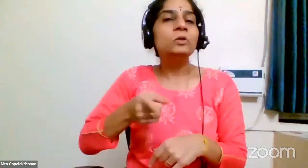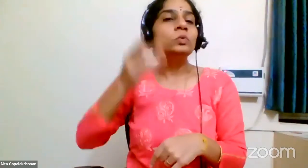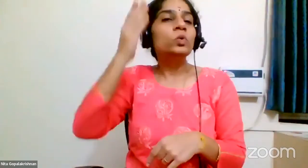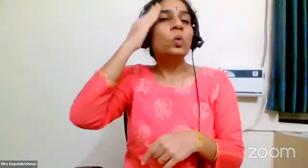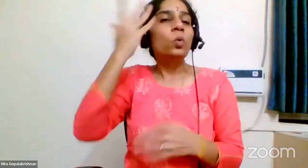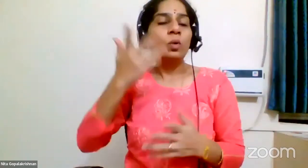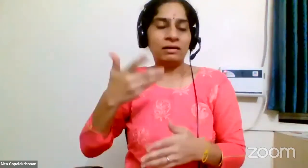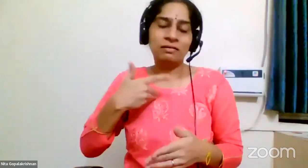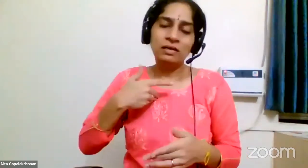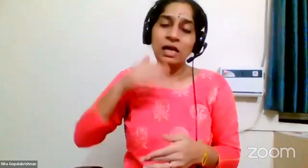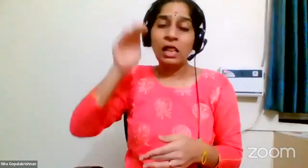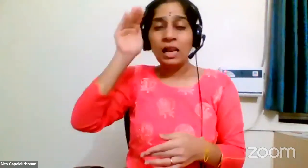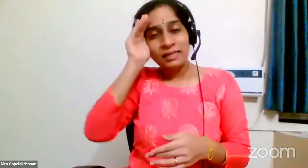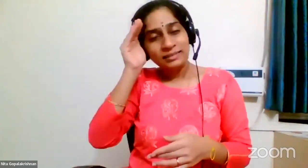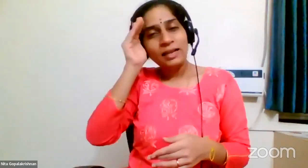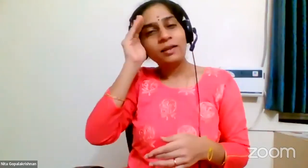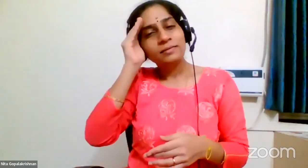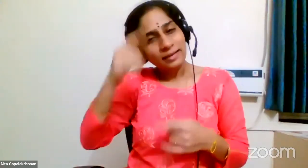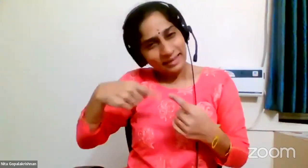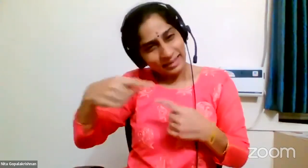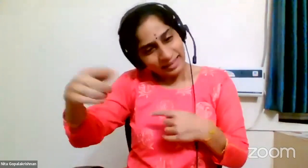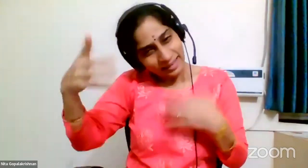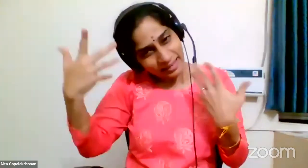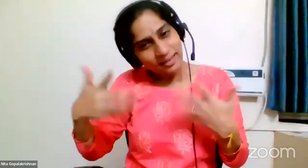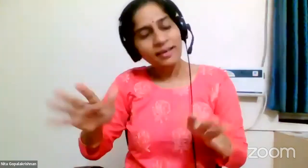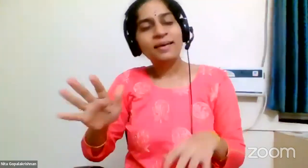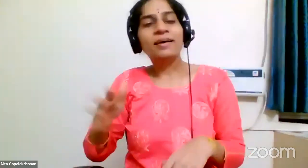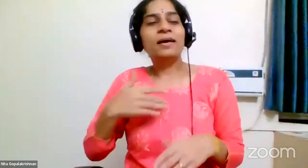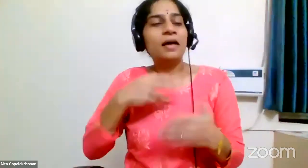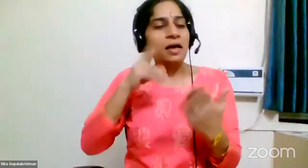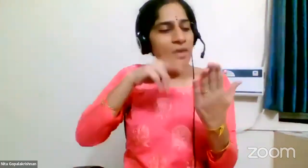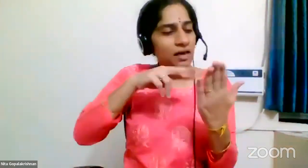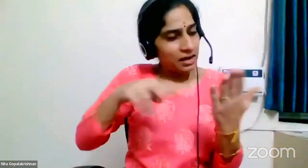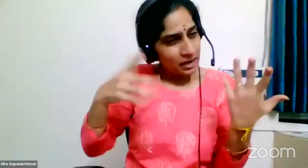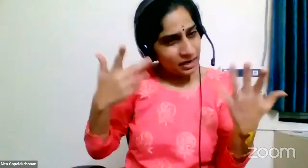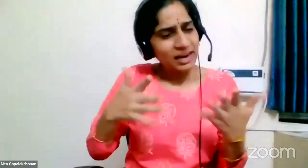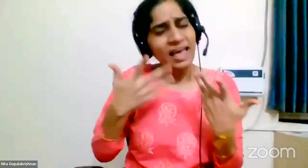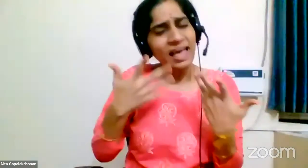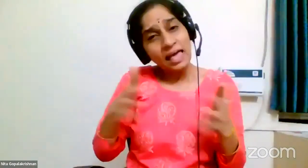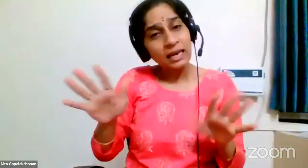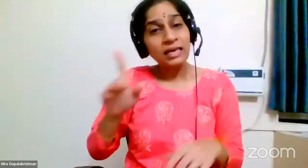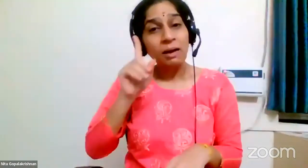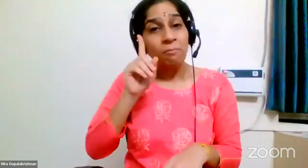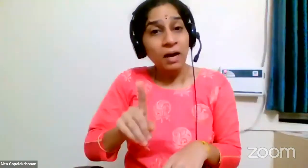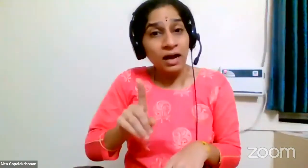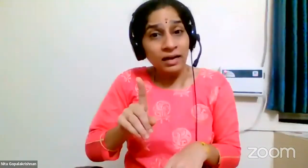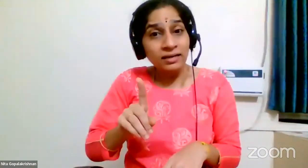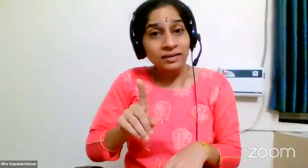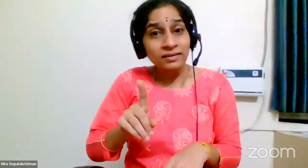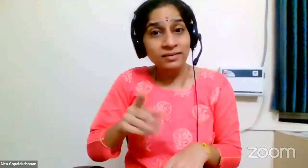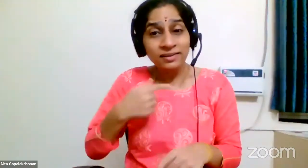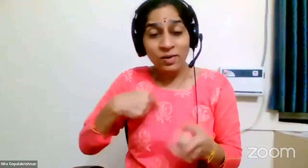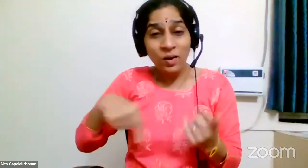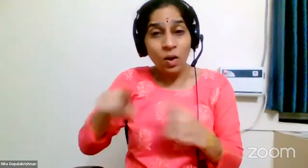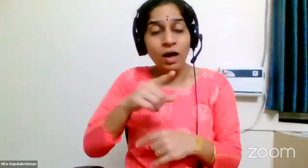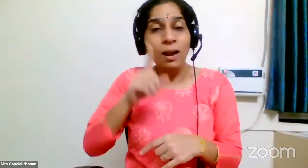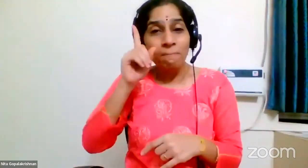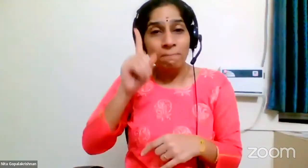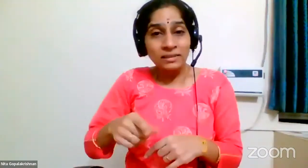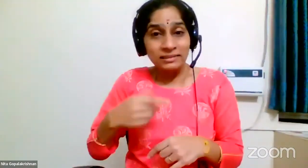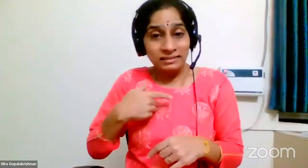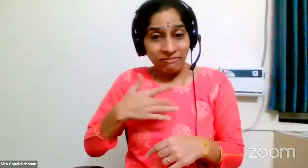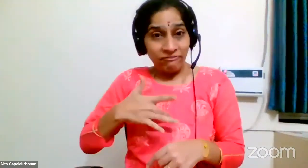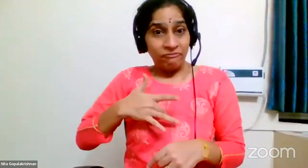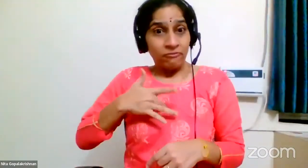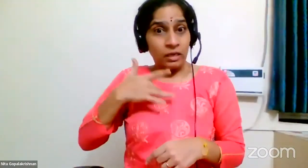वास्तव में ये इसका रियलाइजेशन जो है, इसका साक्षात्कार हमें तभी हो पाएगा, तभी हम इसको अनुभव कर